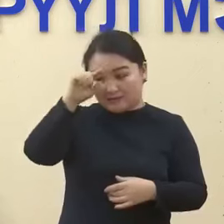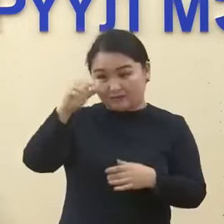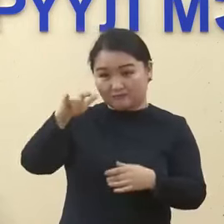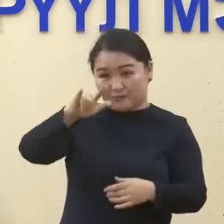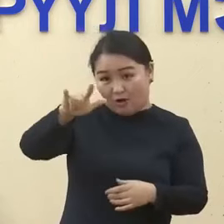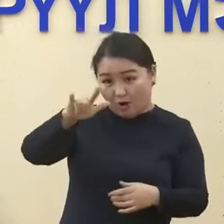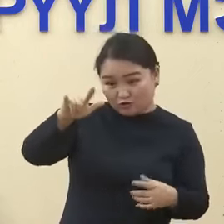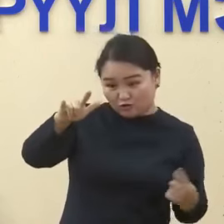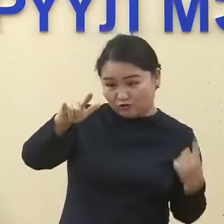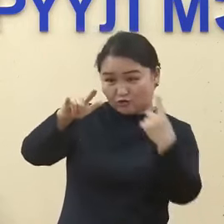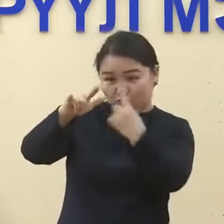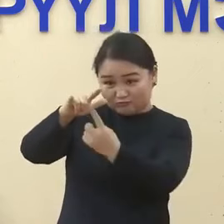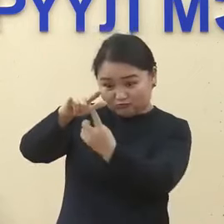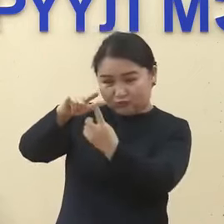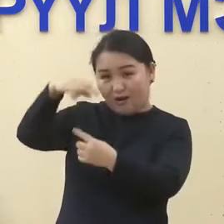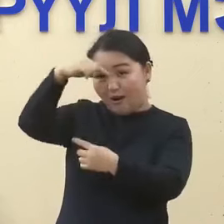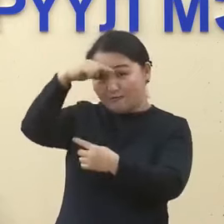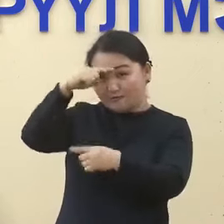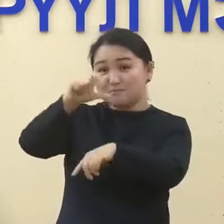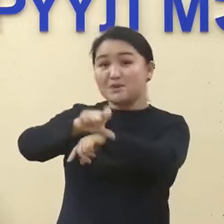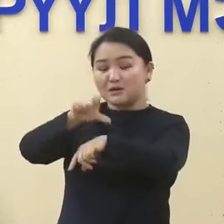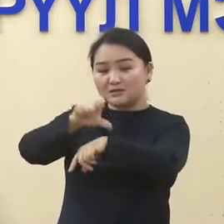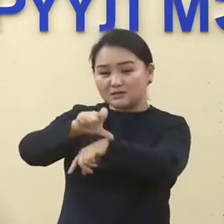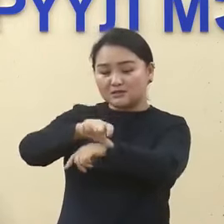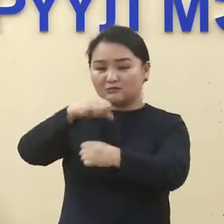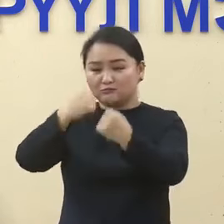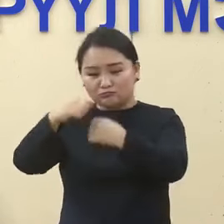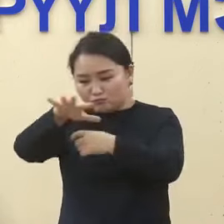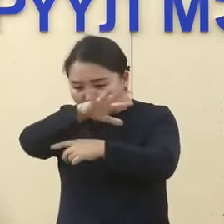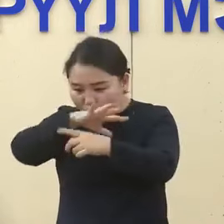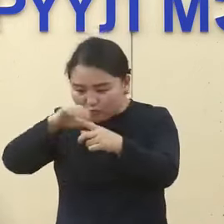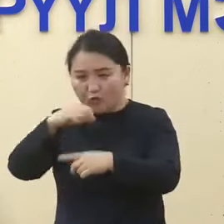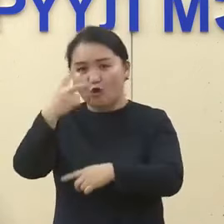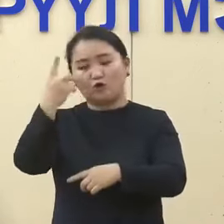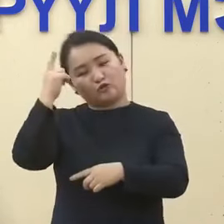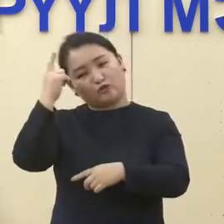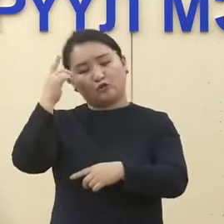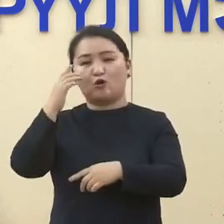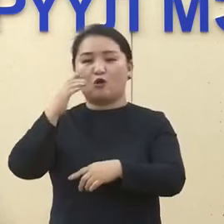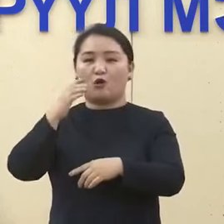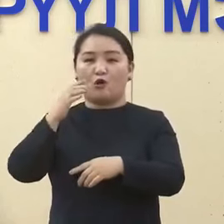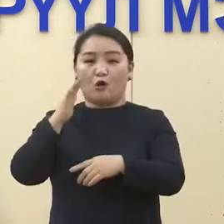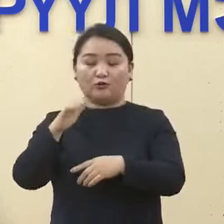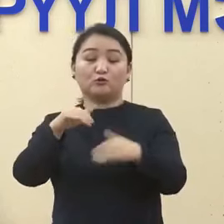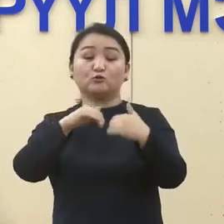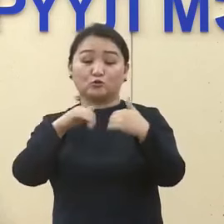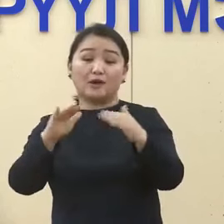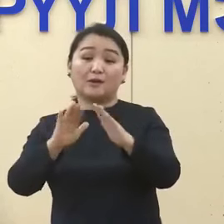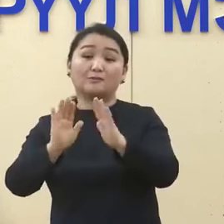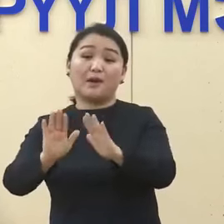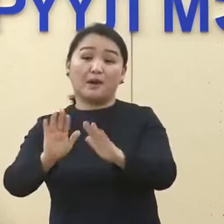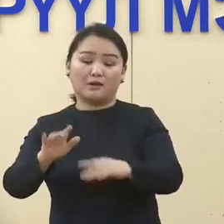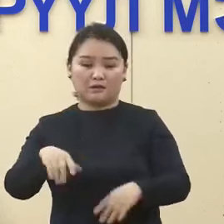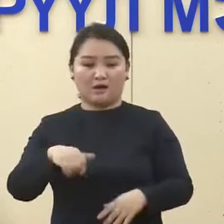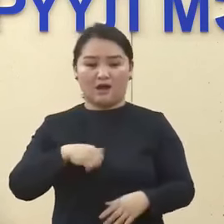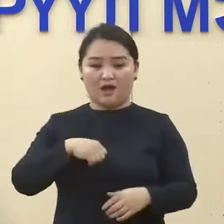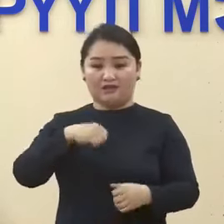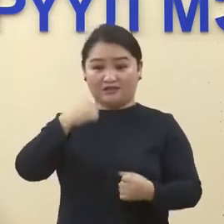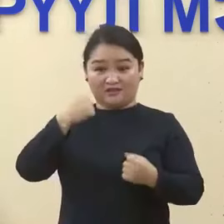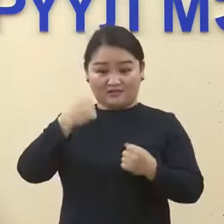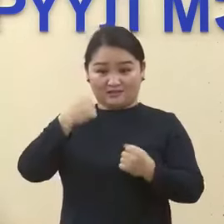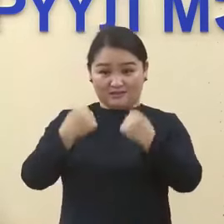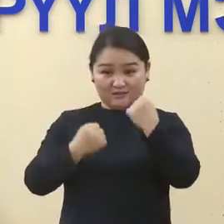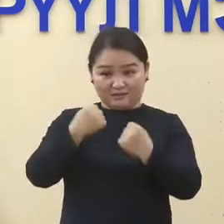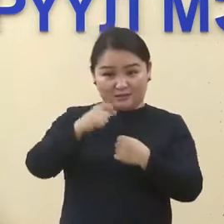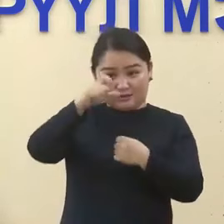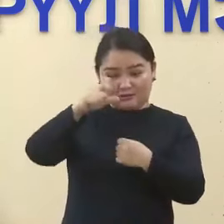хоног тусаарлаж байгаа. За нисгэ экипажийн нисгч нар бол тусгай одоо өөрсдөө тусгаарлалтанд явж байгаа учраас тэнд бас